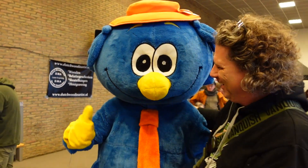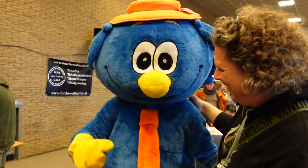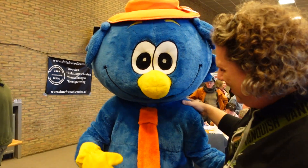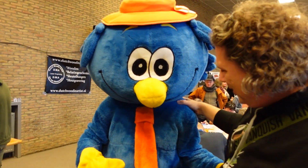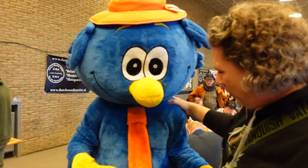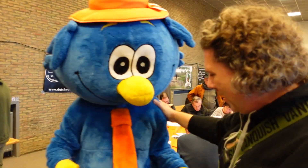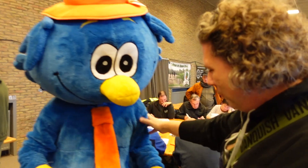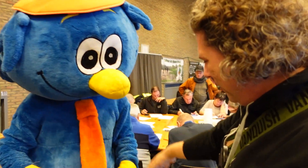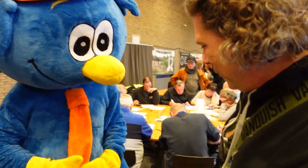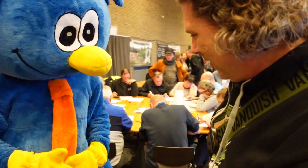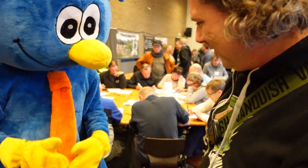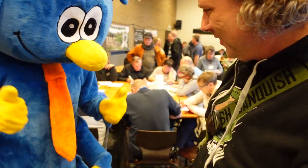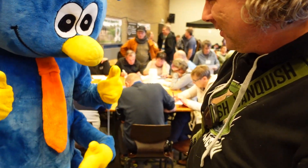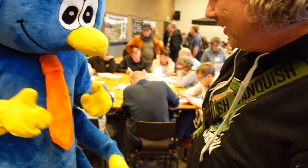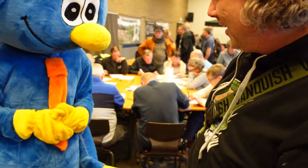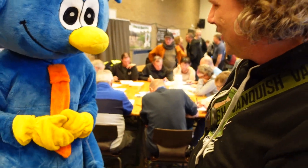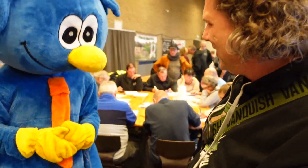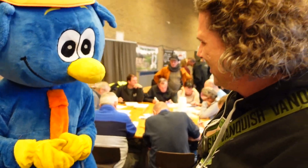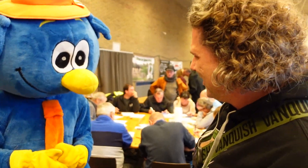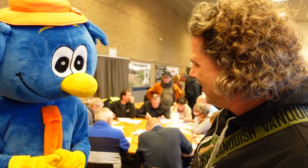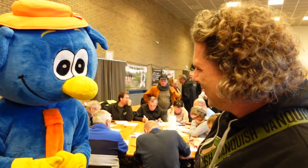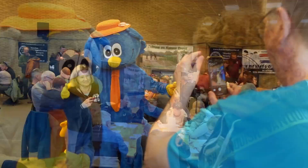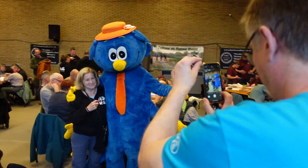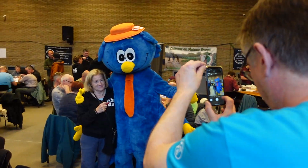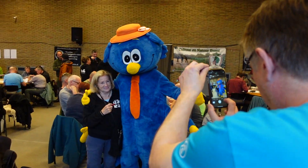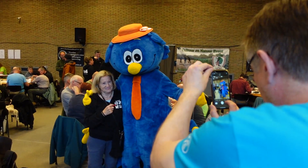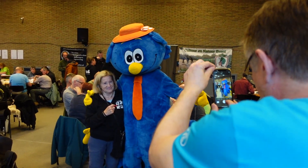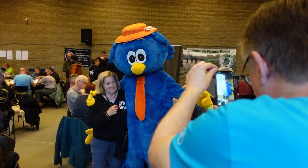hallo Wauw mooi hoor Nice